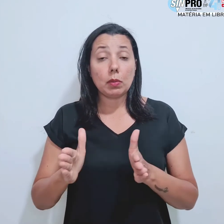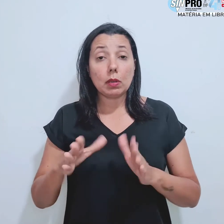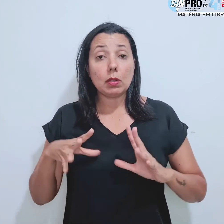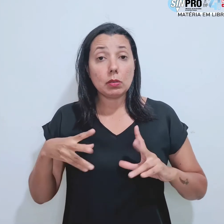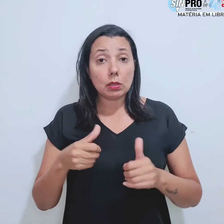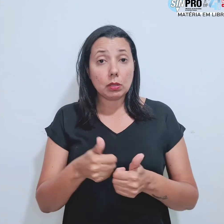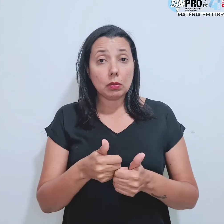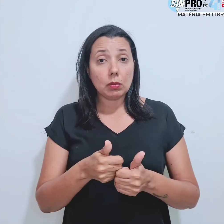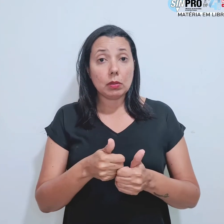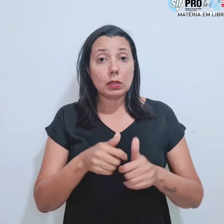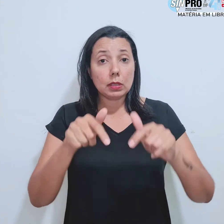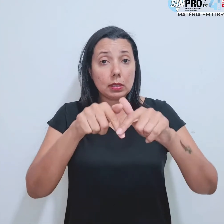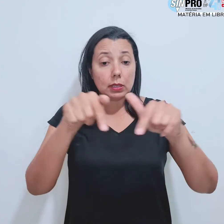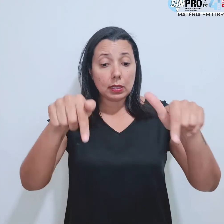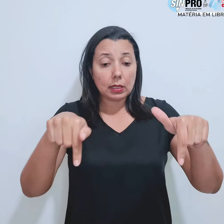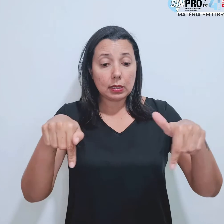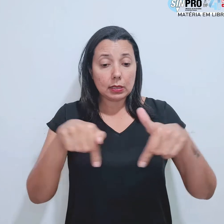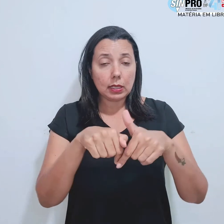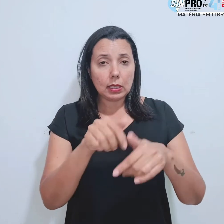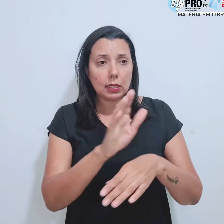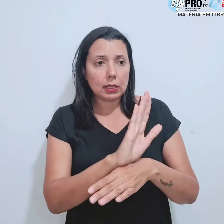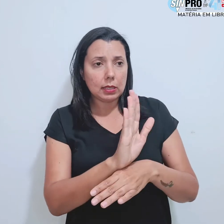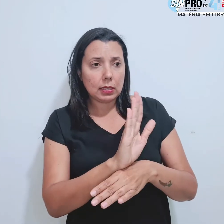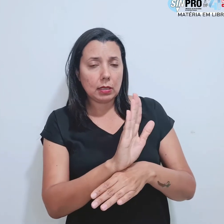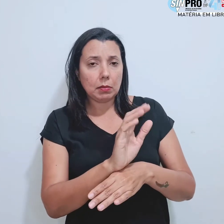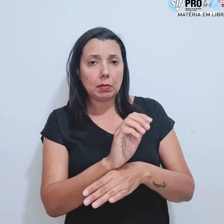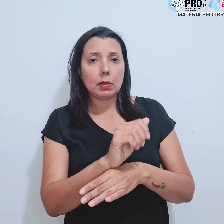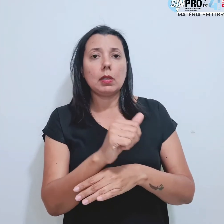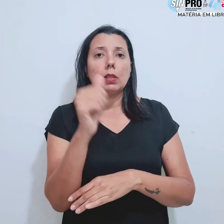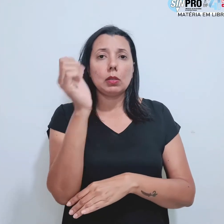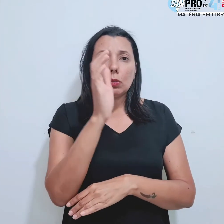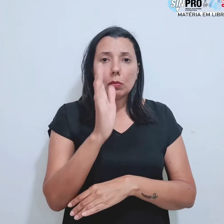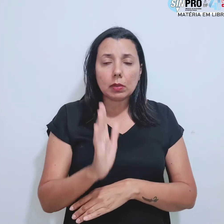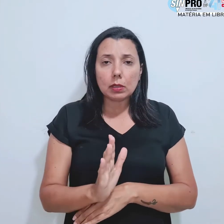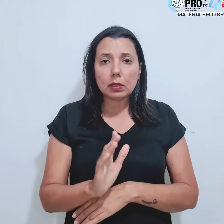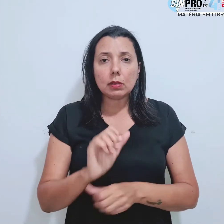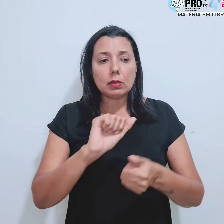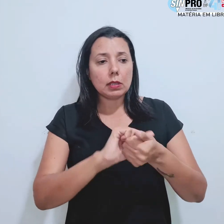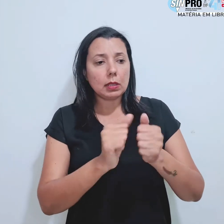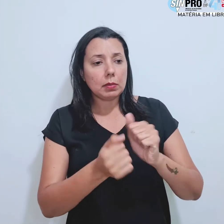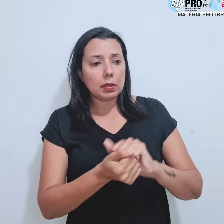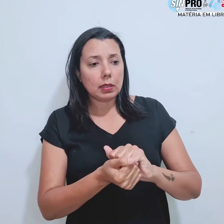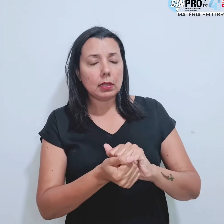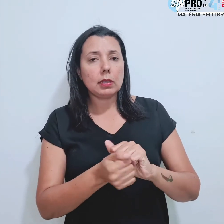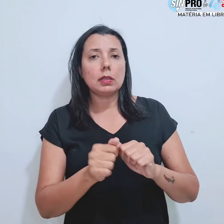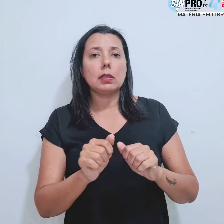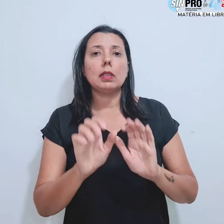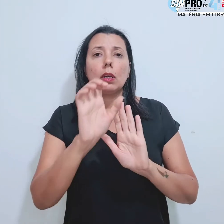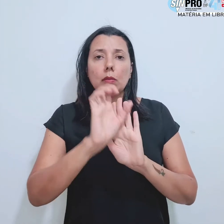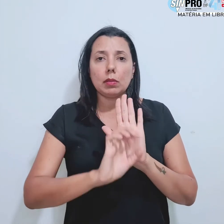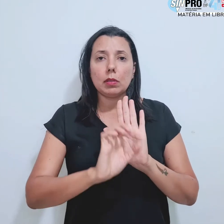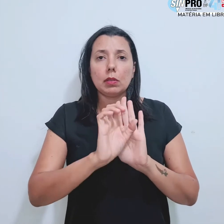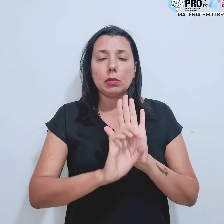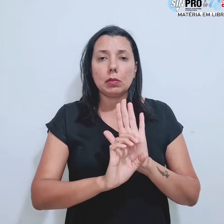que todas as salas de cinema do país se adequassem ao Estatuto da Pessoa